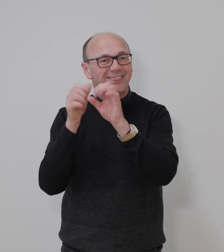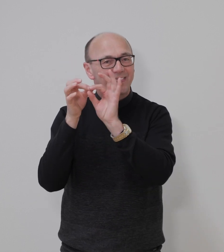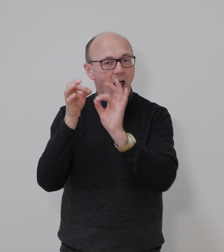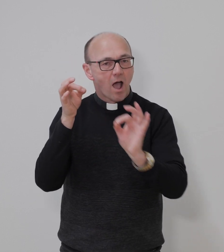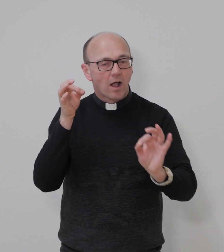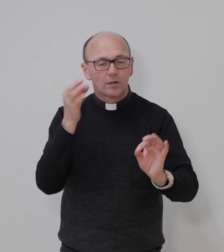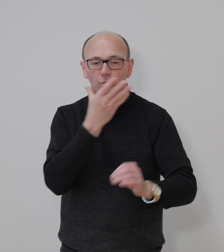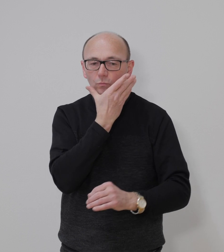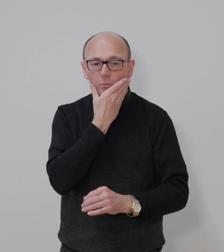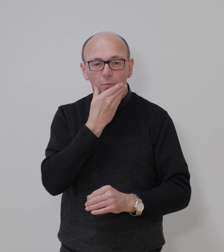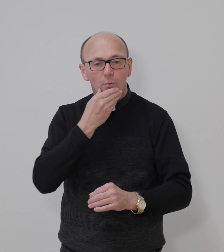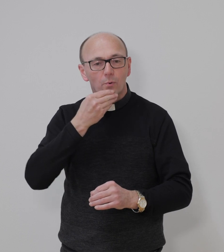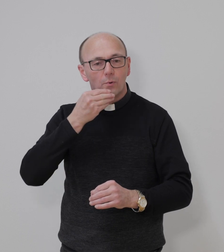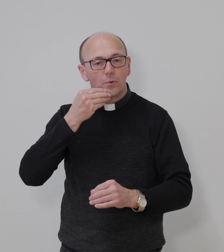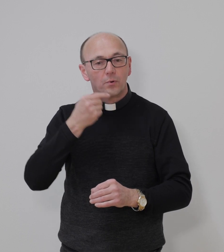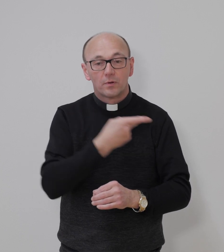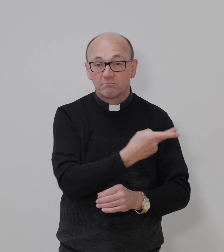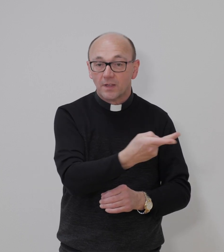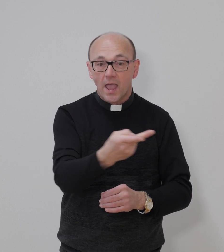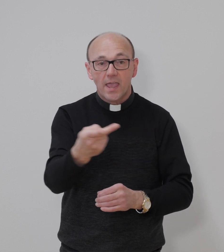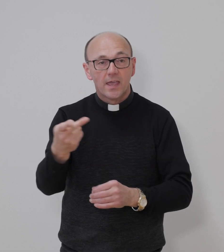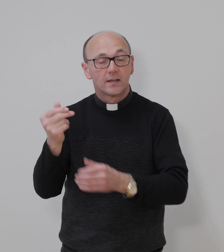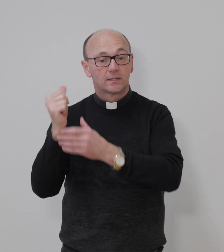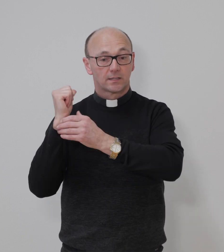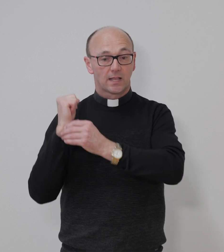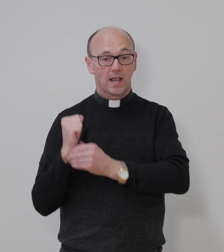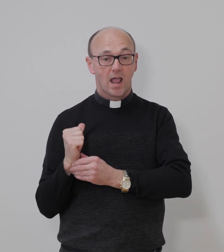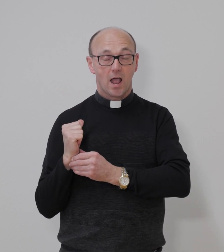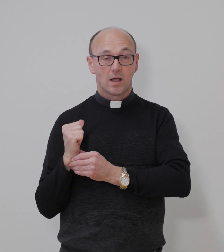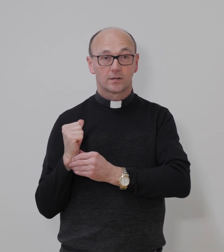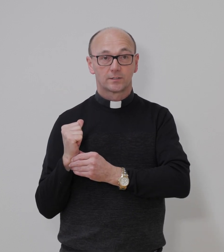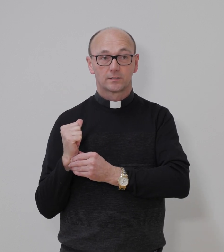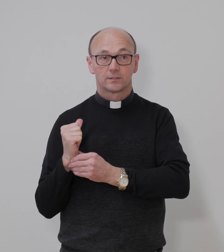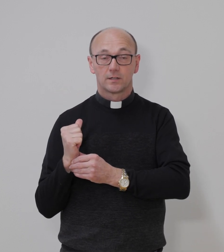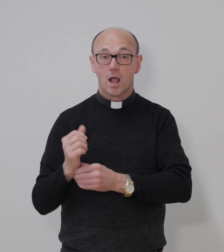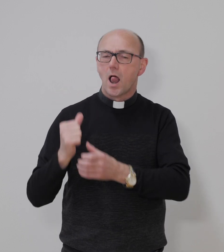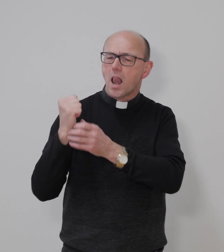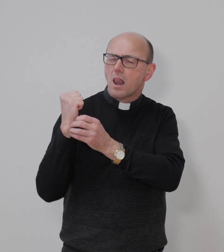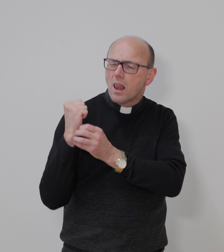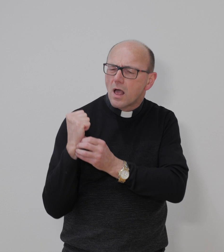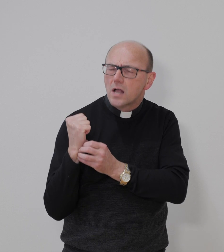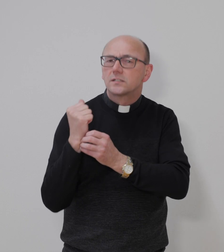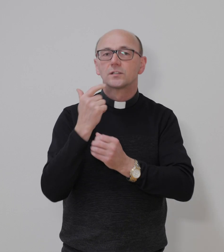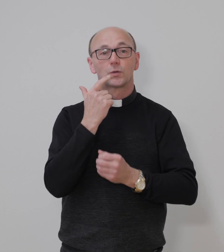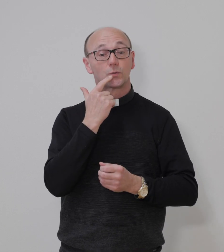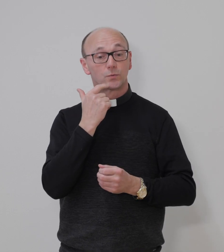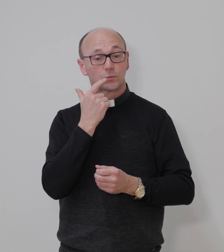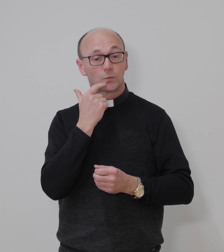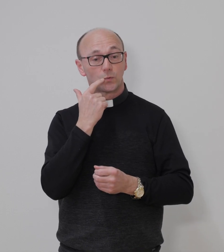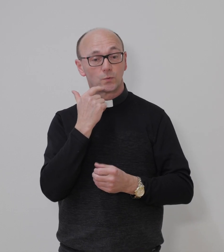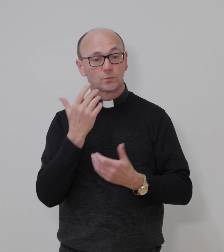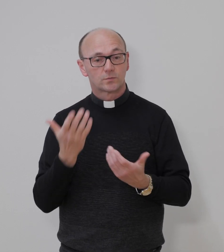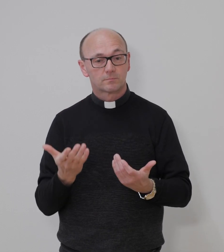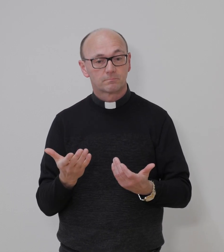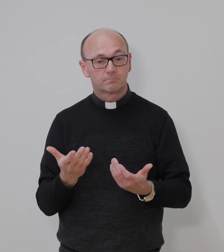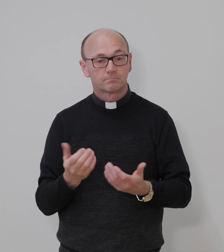welche süße Last an euch. Du allein warst wert